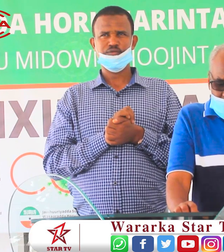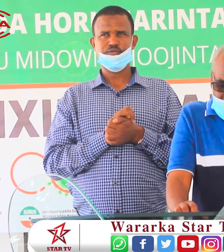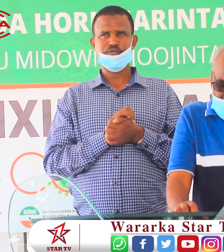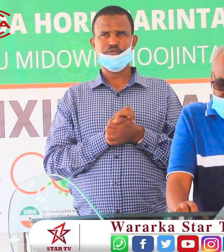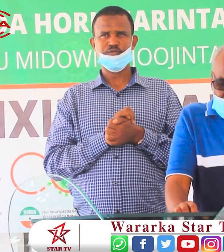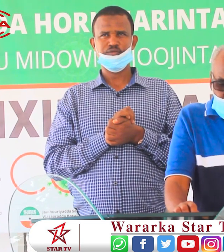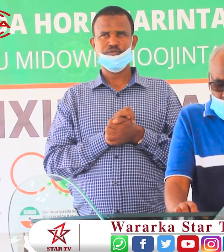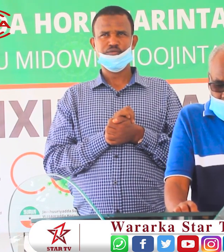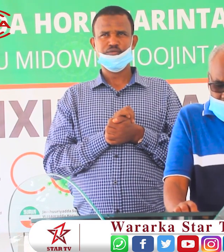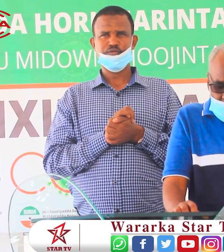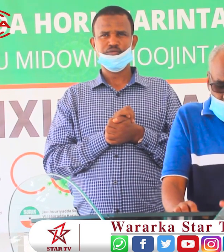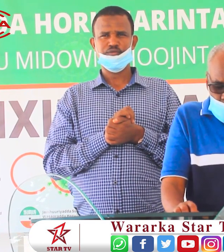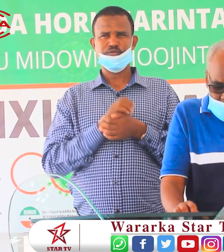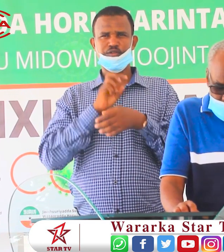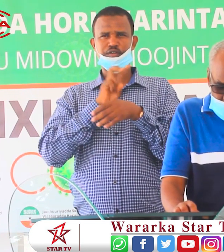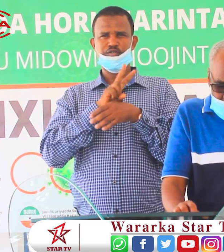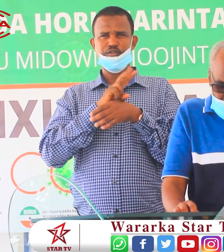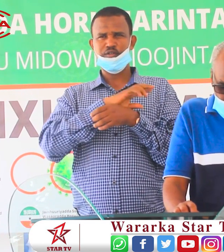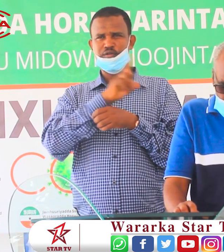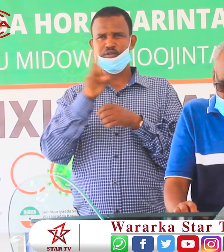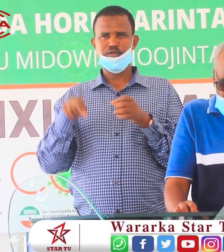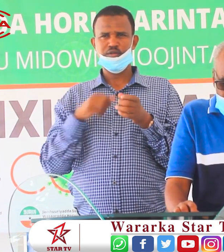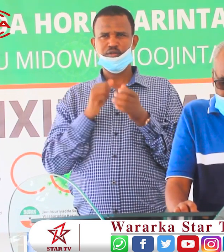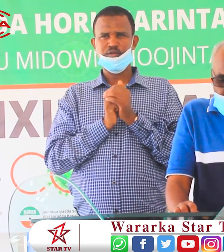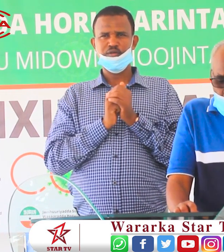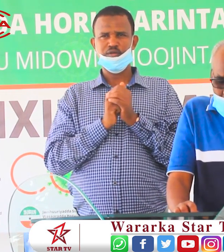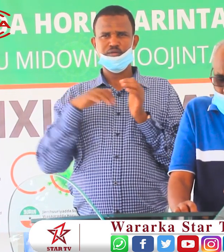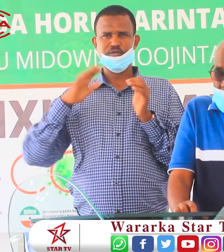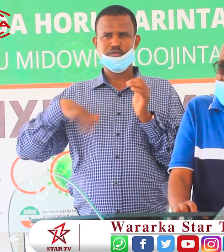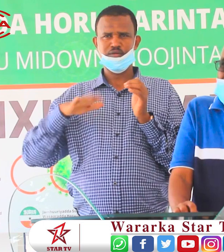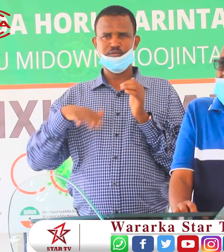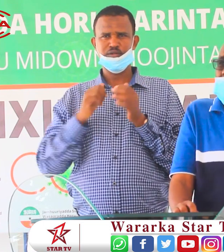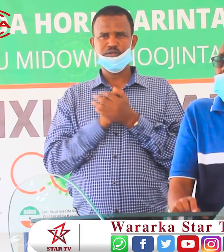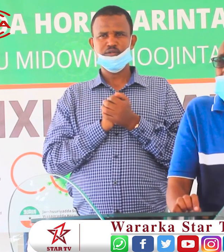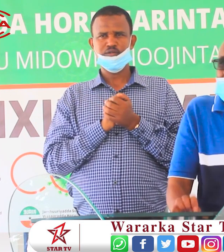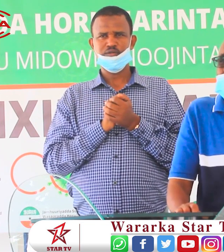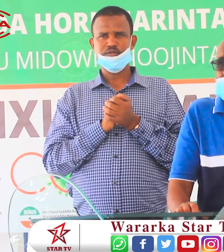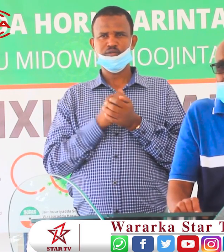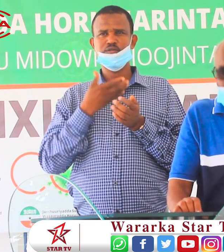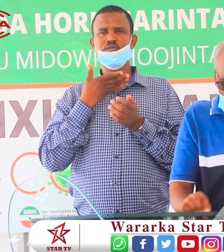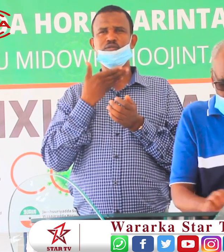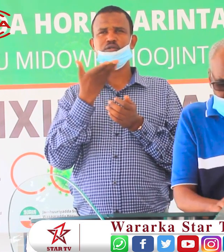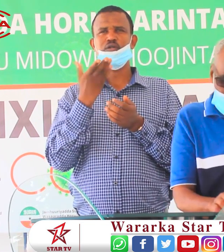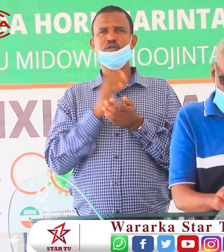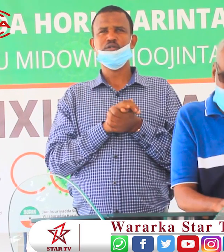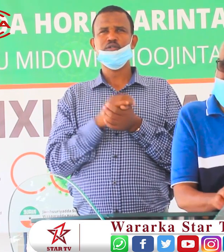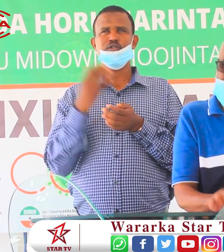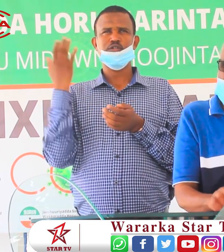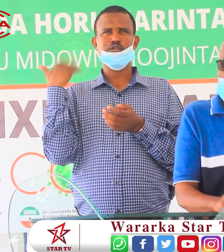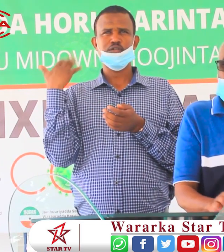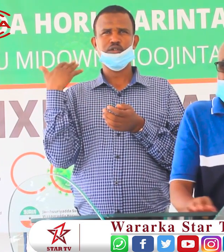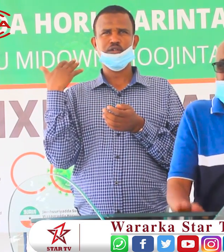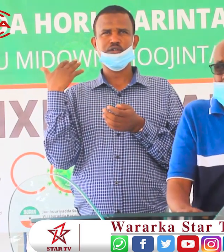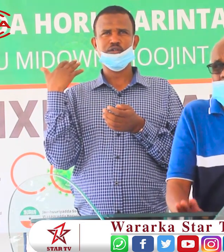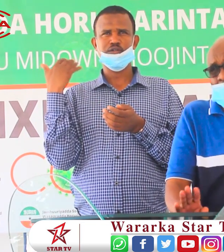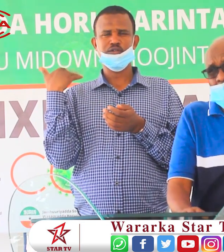marka 48 saacadood ee u dambeysay wax dhimasho lama soo sheegin waxaad u qaadanaysaan tiishale aan siiyay qoladani tiro badan ay